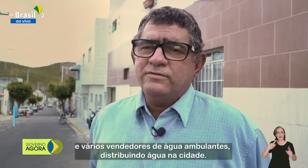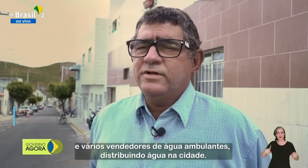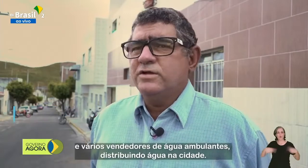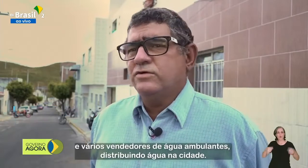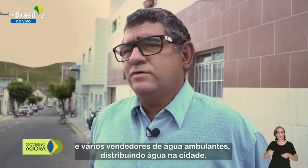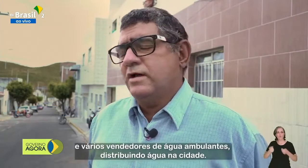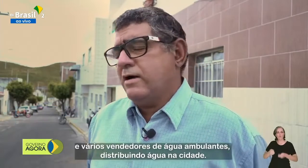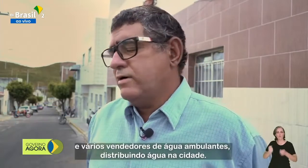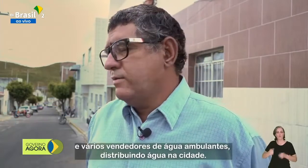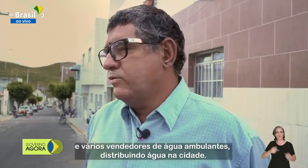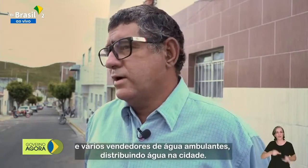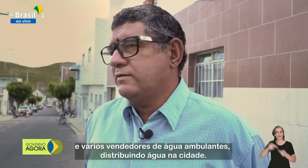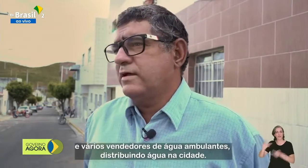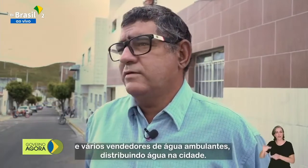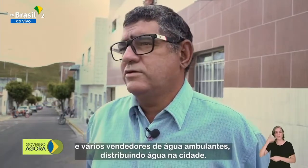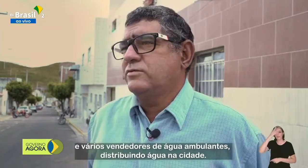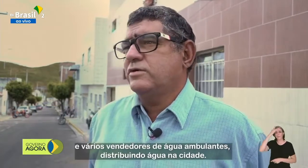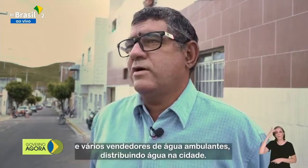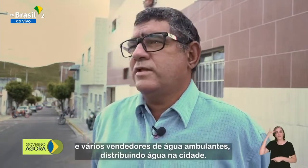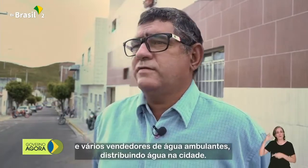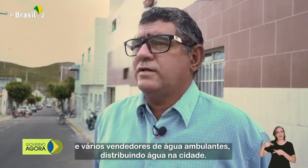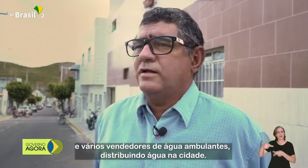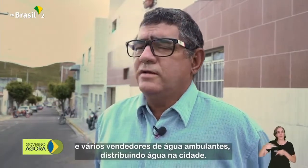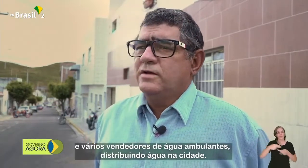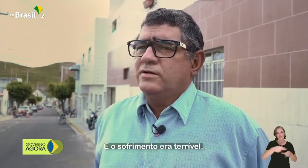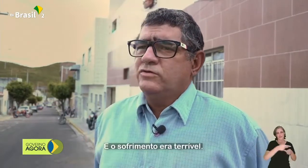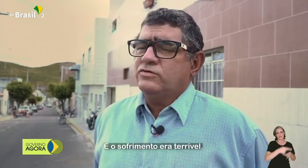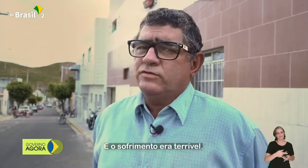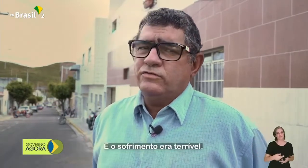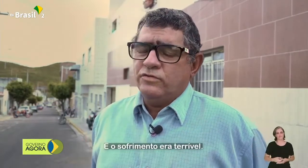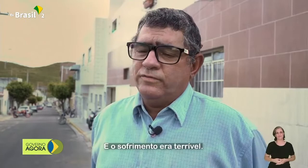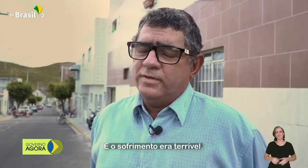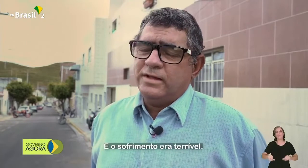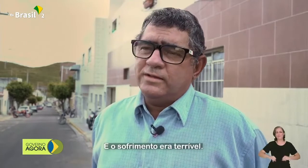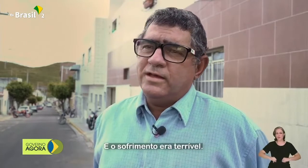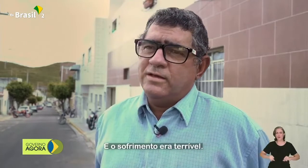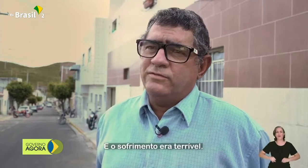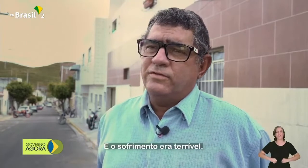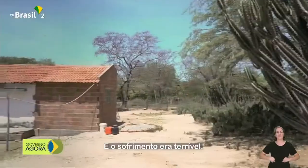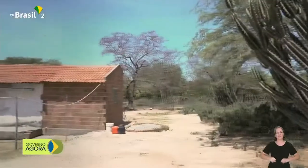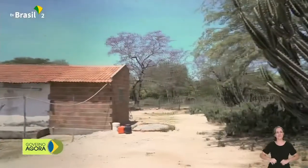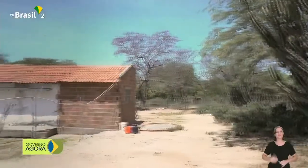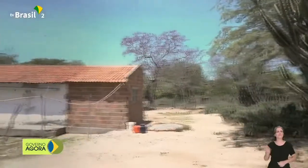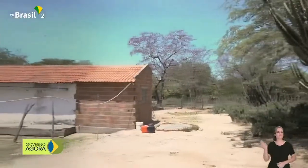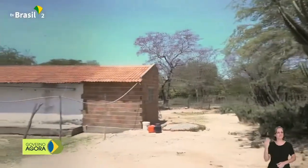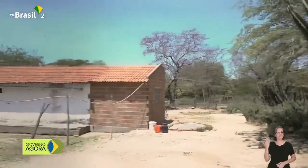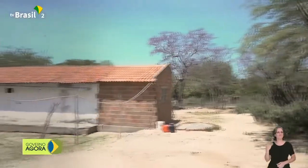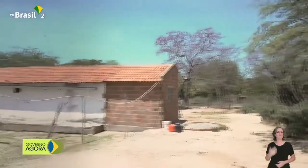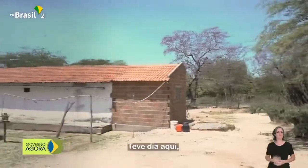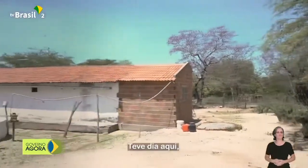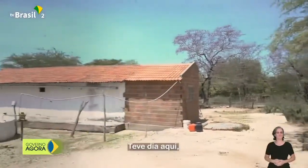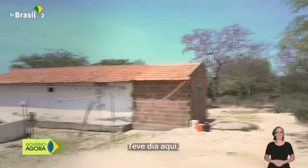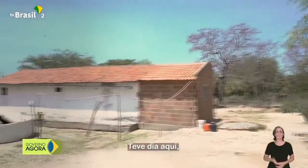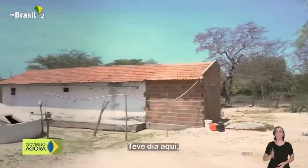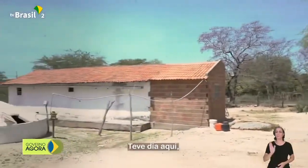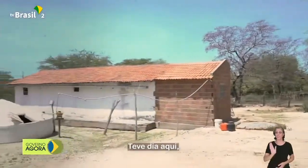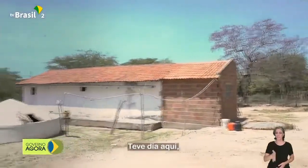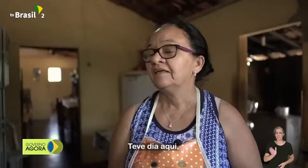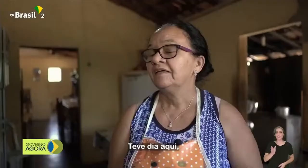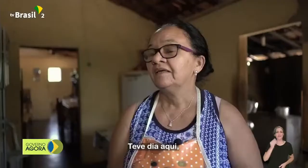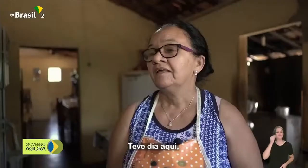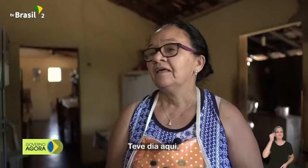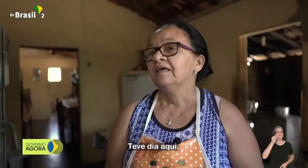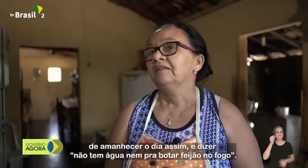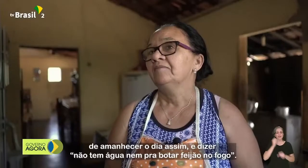e vários vendedores de água ambulantes, né, distribuindo água na cidade. E o sofrimento era terrível. Teve dia